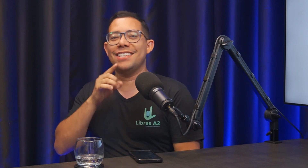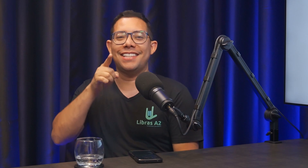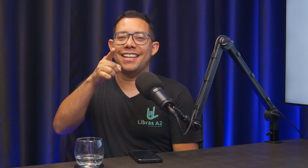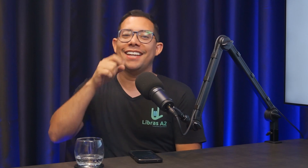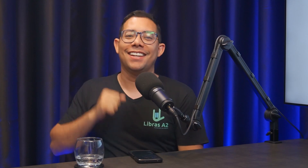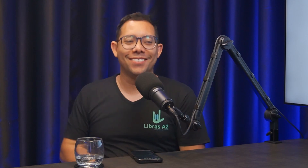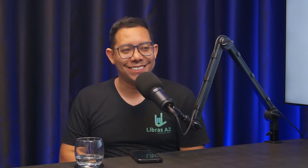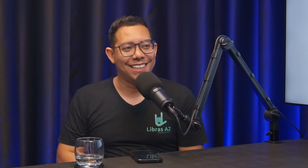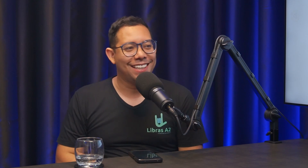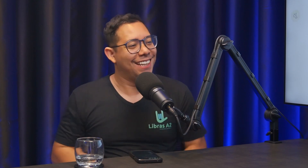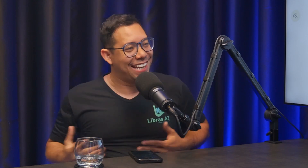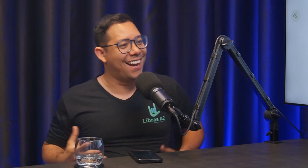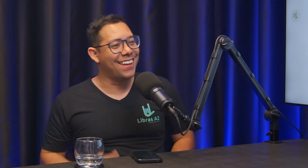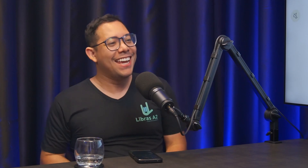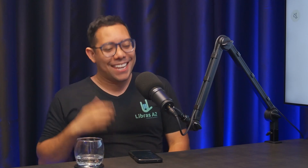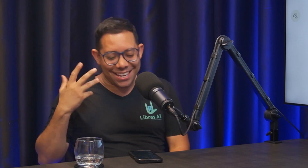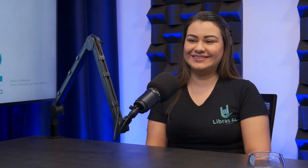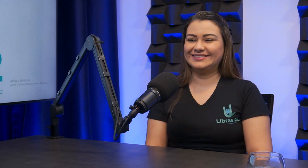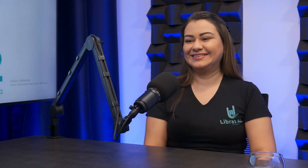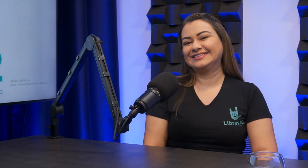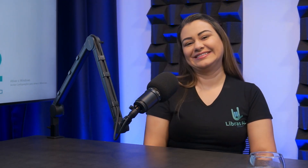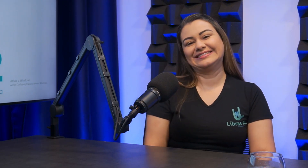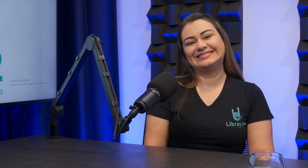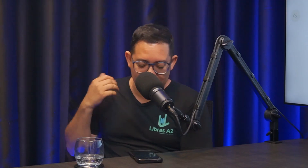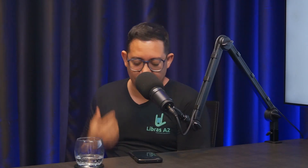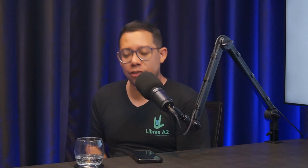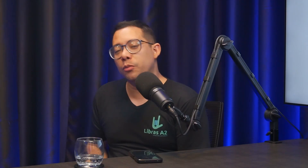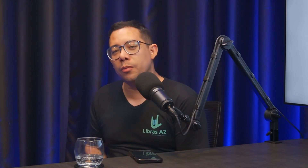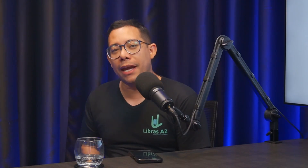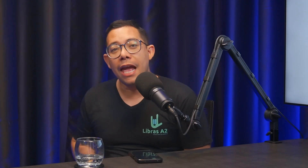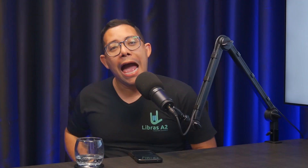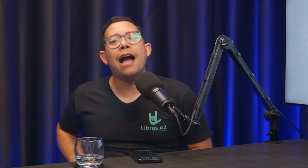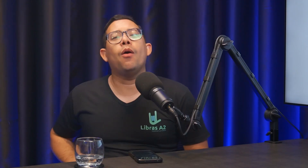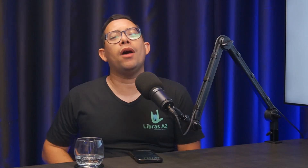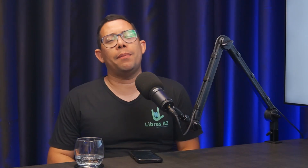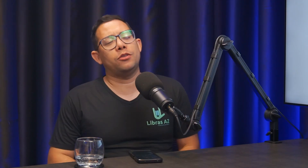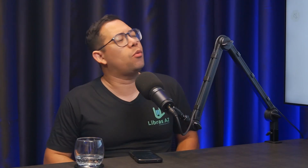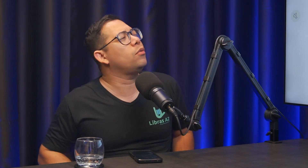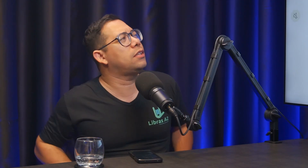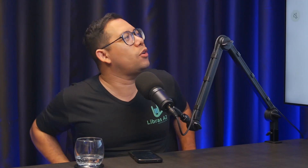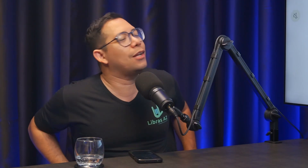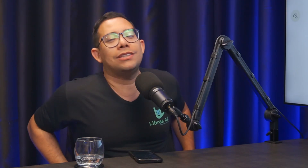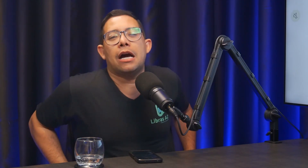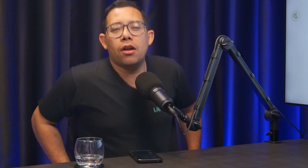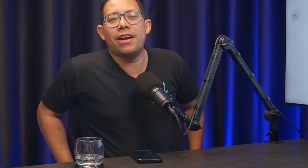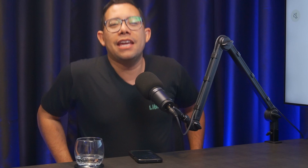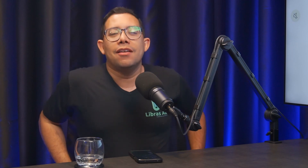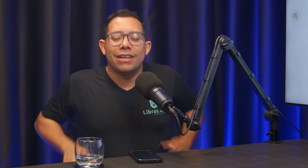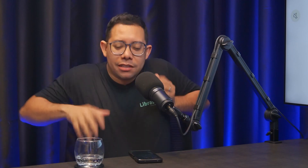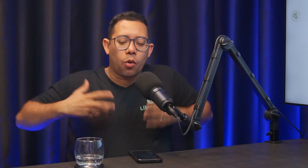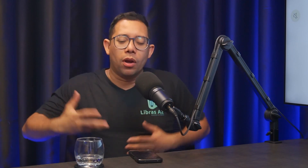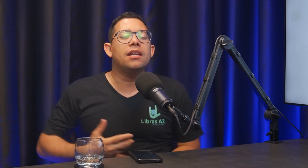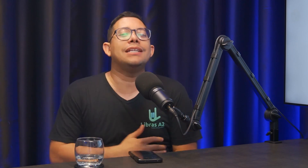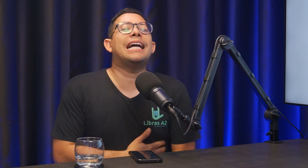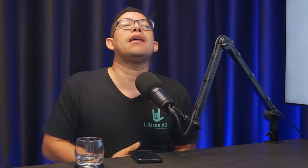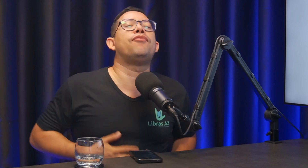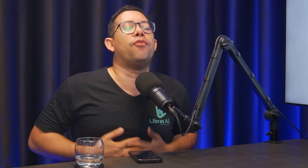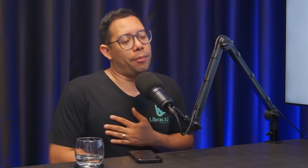conhecer você. Legal, né? E a gente consegue memorizar mais fácil. Muito bem. Agora, pessoal, você viu que a nossa aula vai desenrolando, que dá até fome. Então,